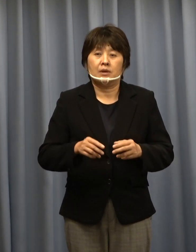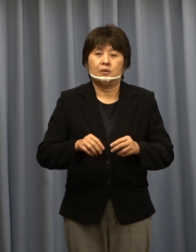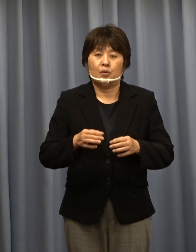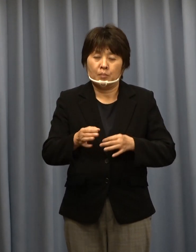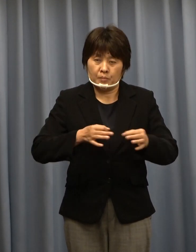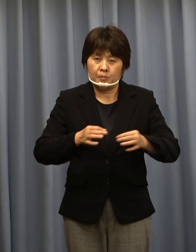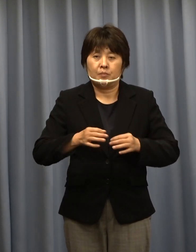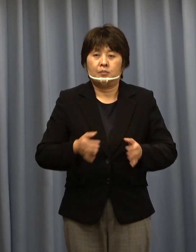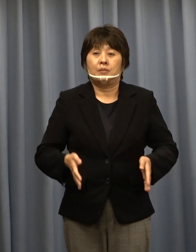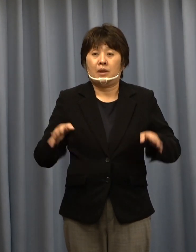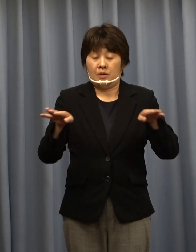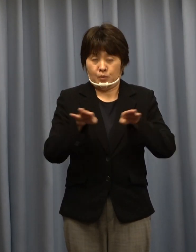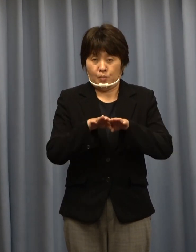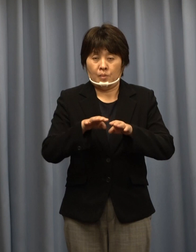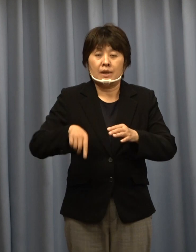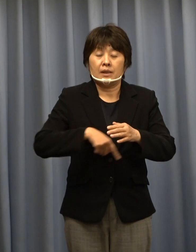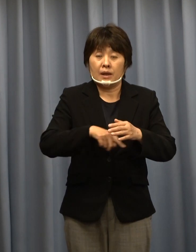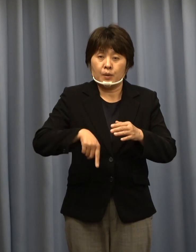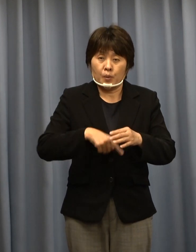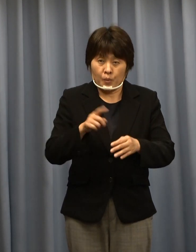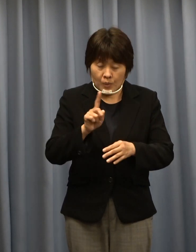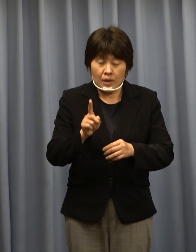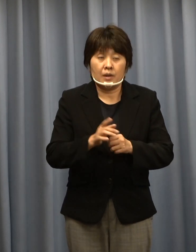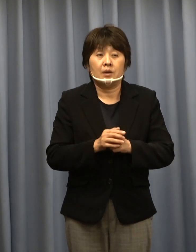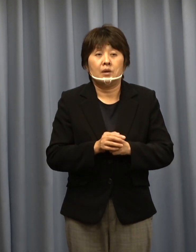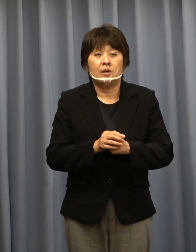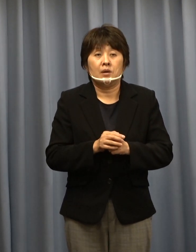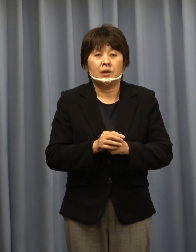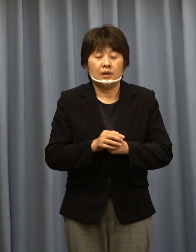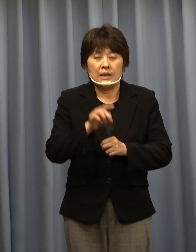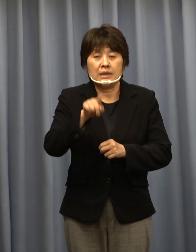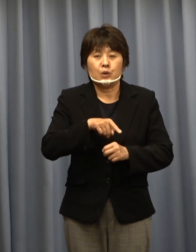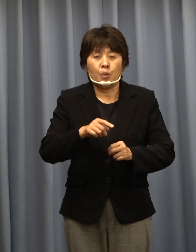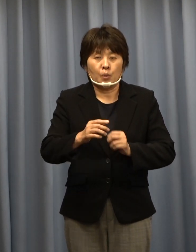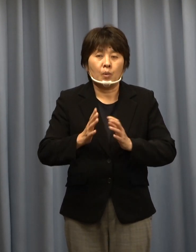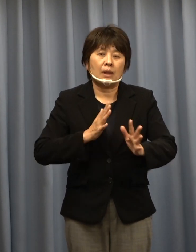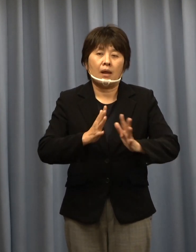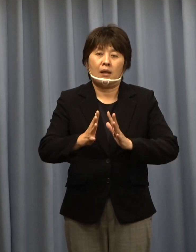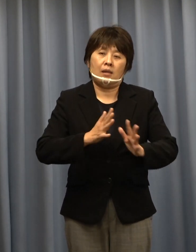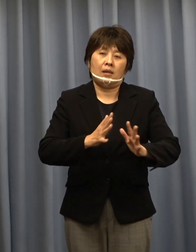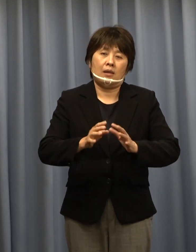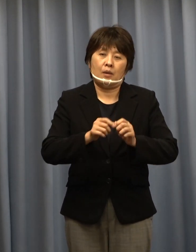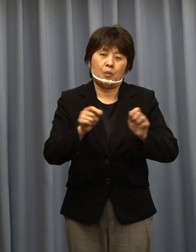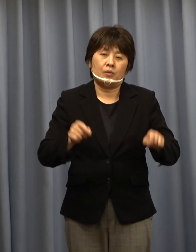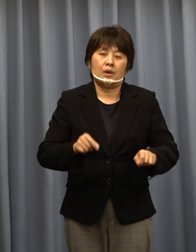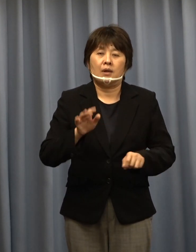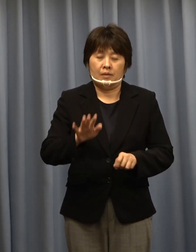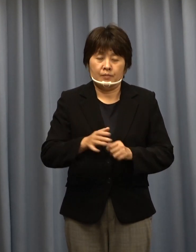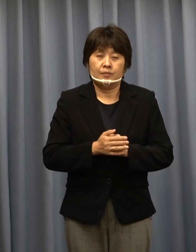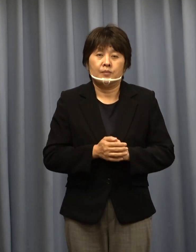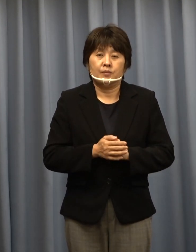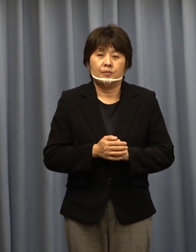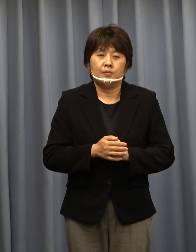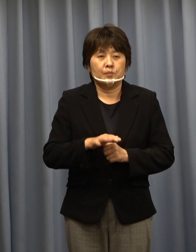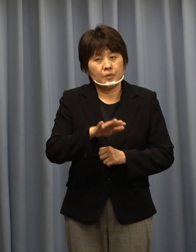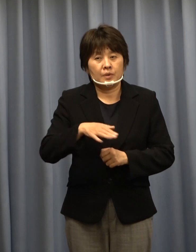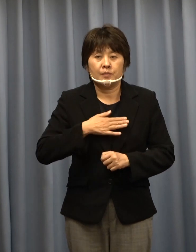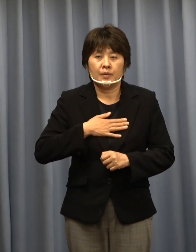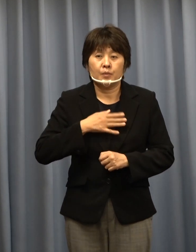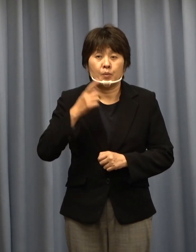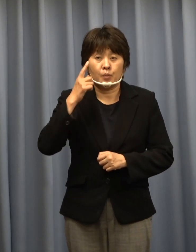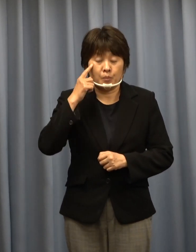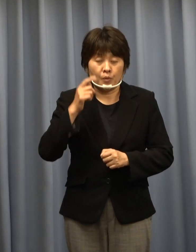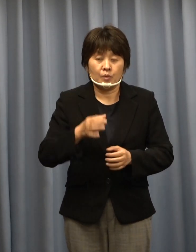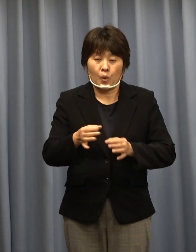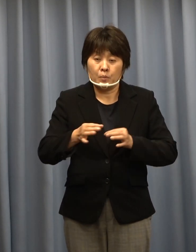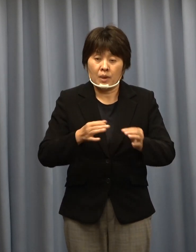容についてですけれども、これは人流の問題があってということがあります。ご案内の通り、デパート内